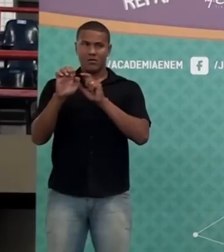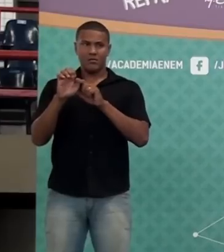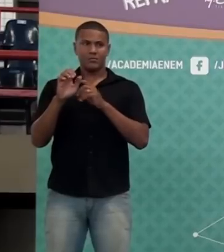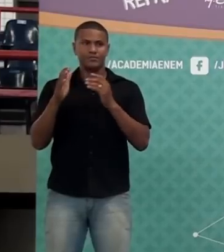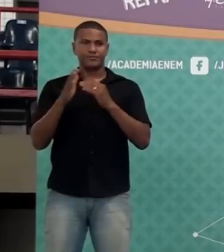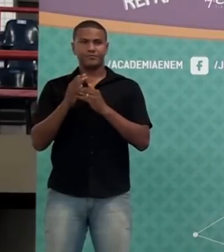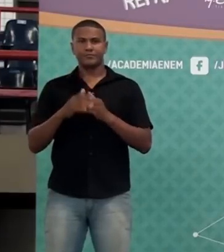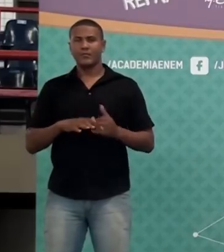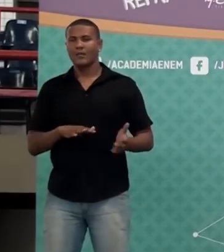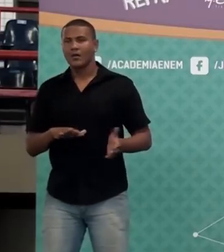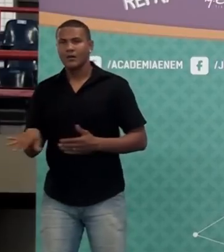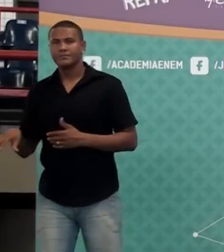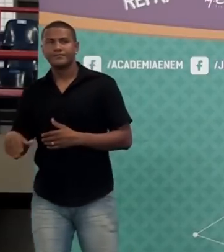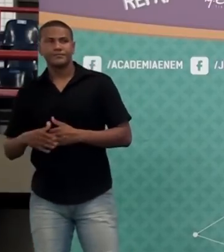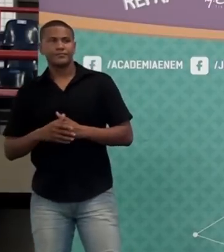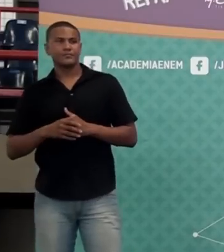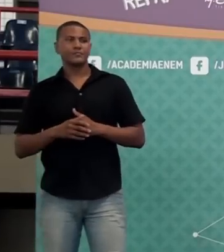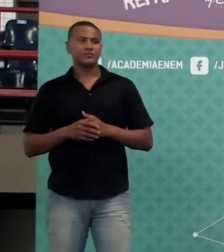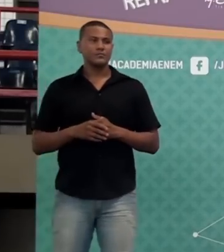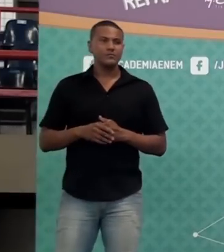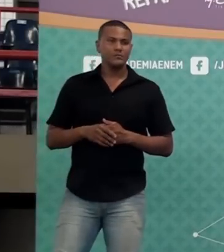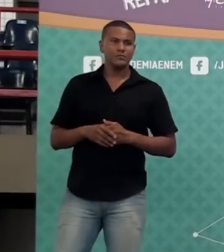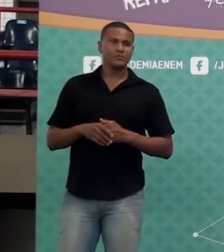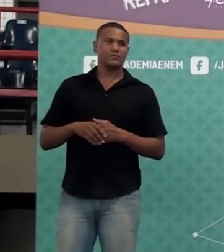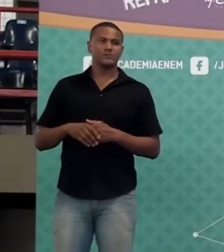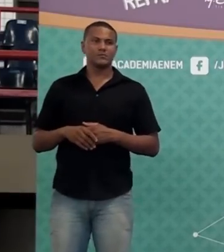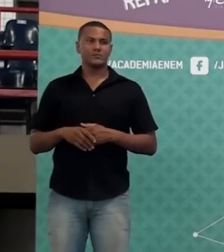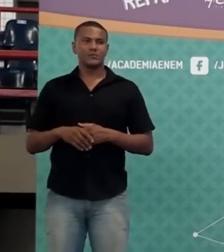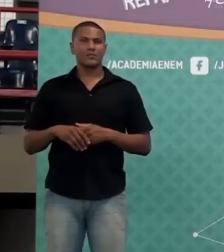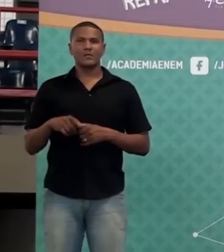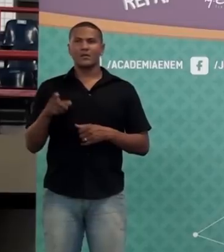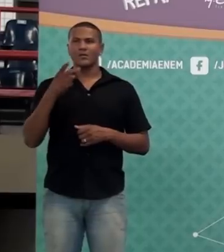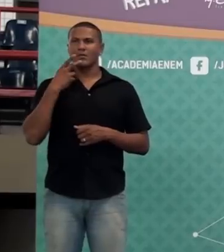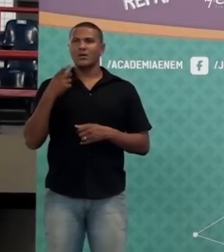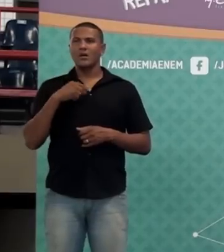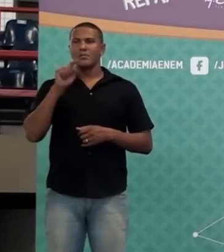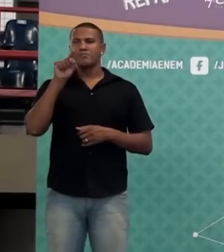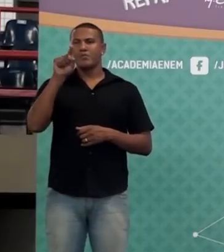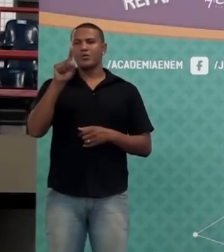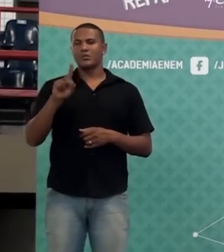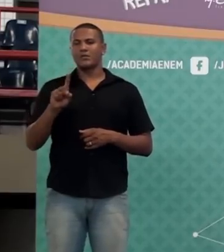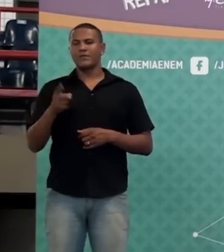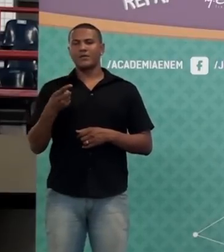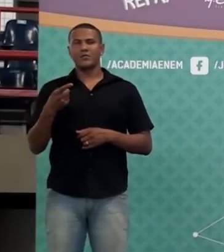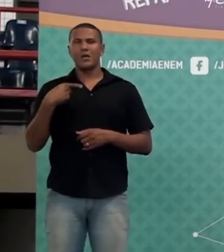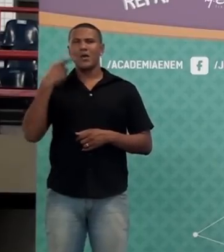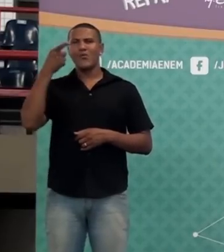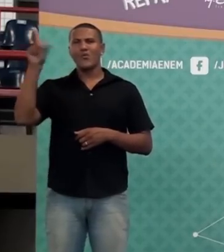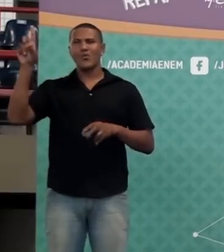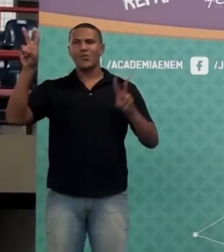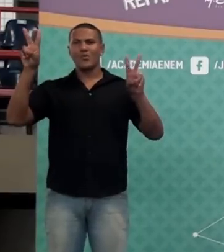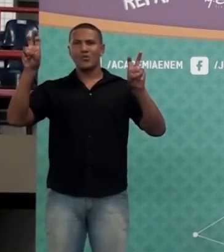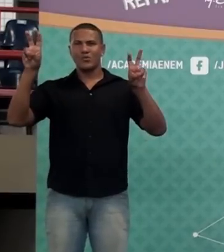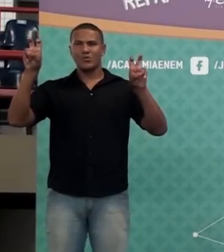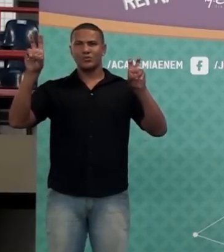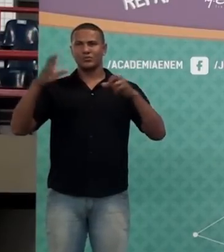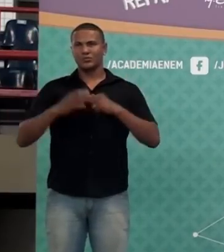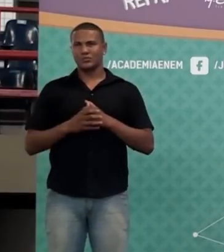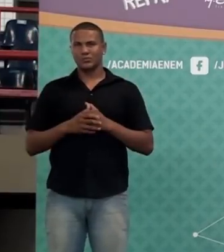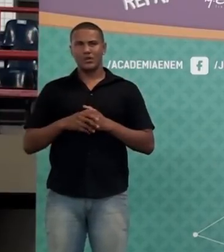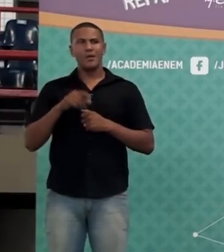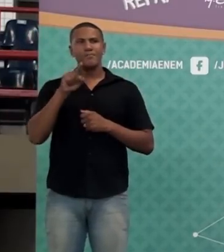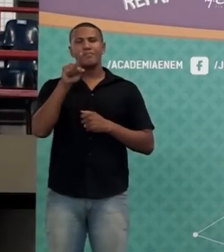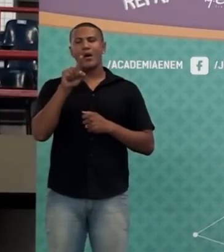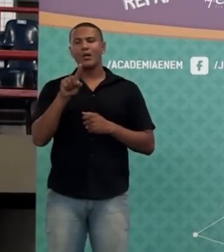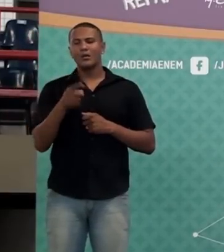e vírgula, pessoal, nós estamos falando de acento. Ponto e vírgula é outro assunto, mas eu vou dar uma